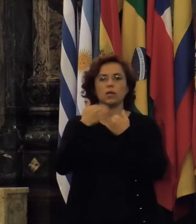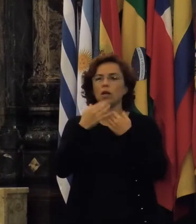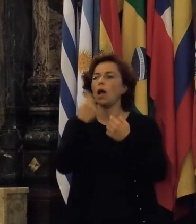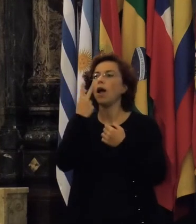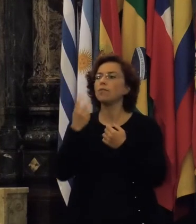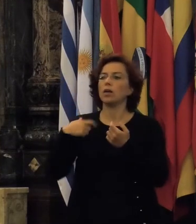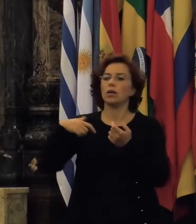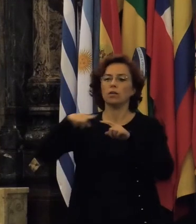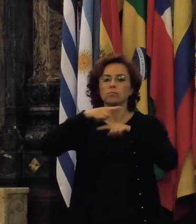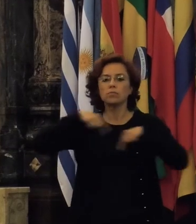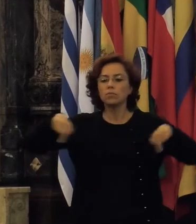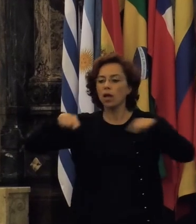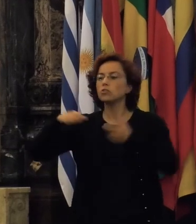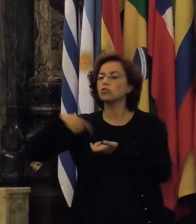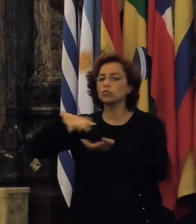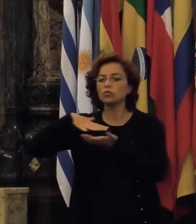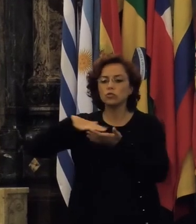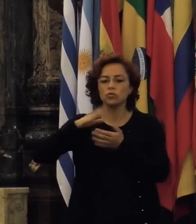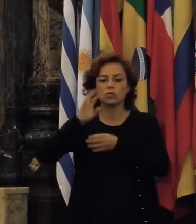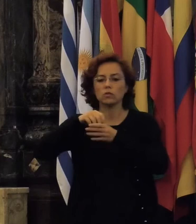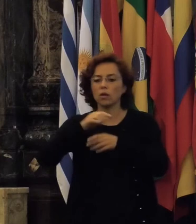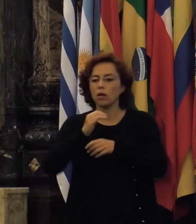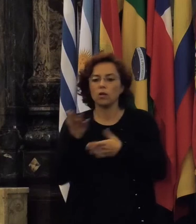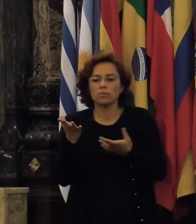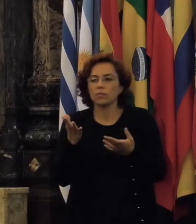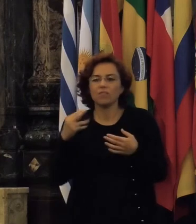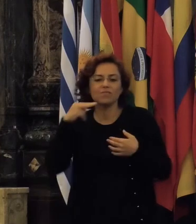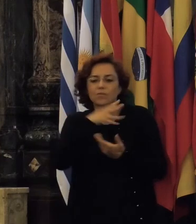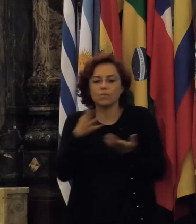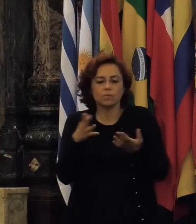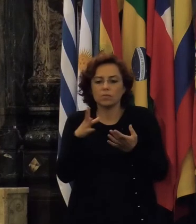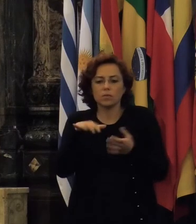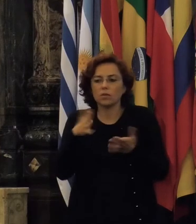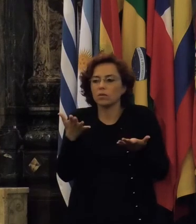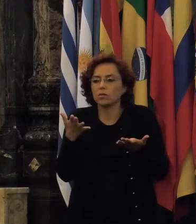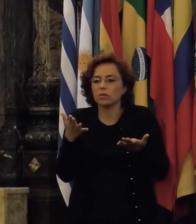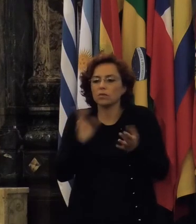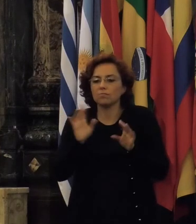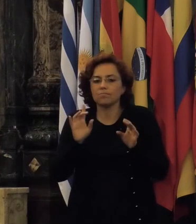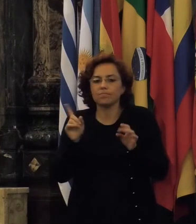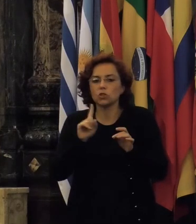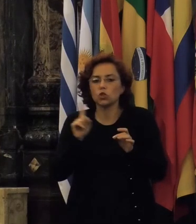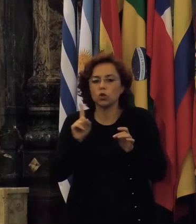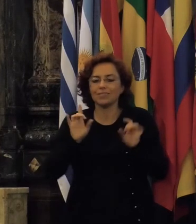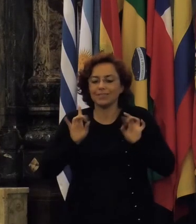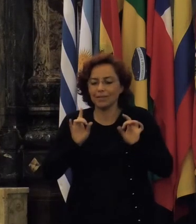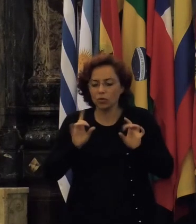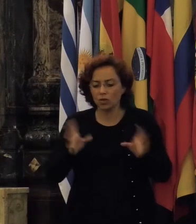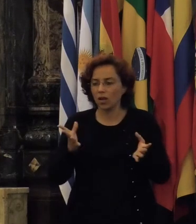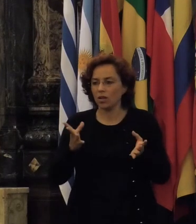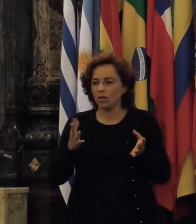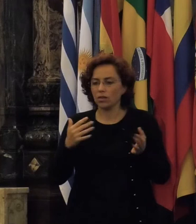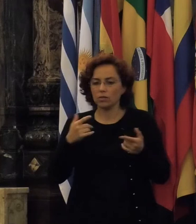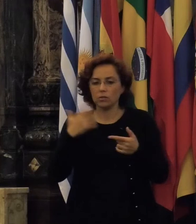escena social e institucional tan espuria, tan de bajo amor, tan